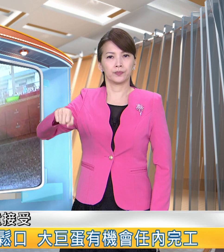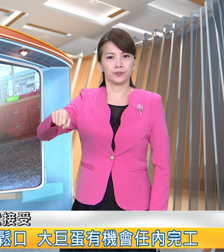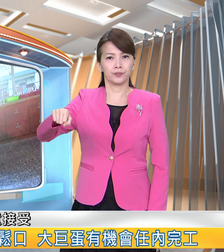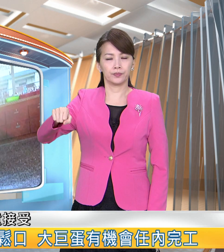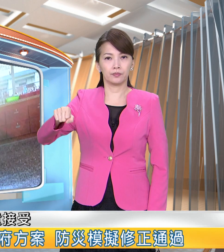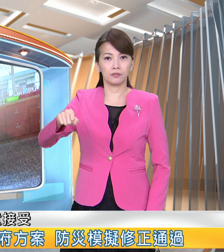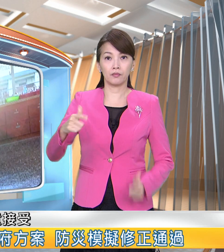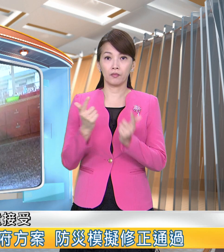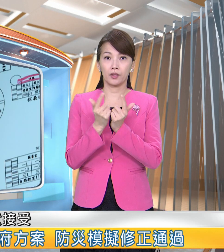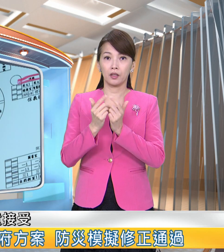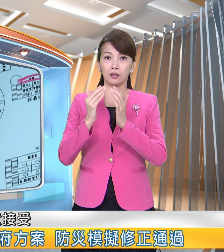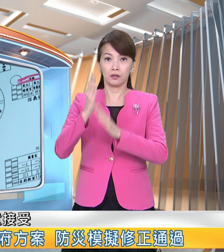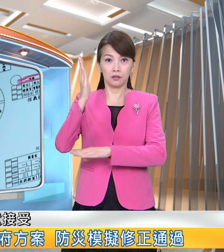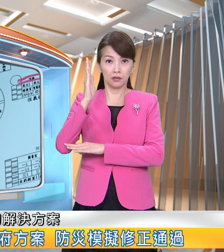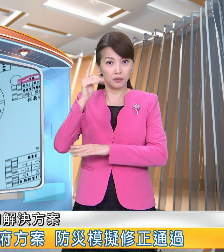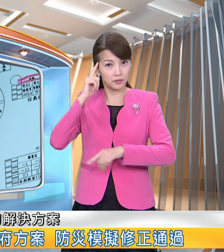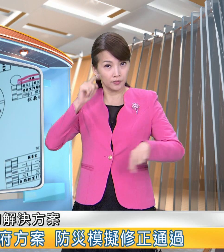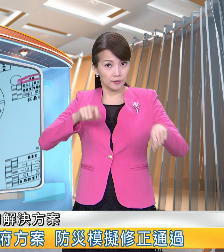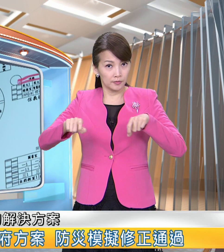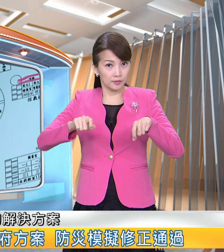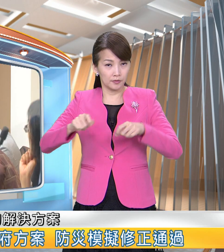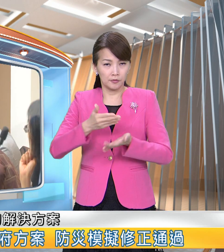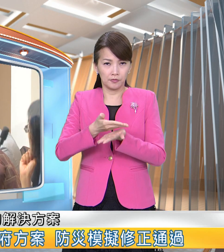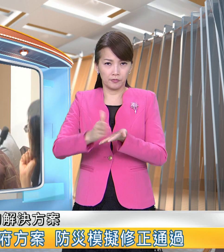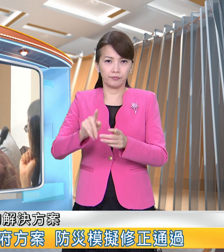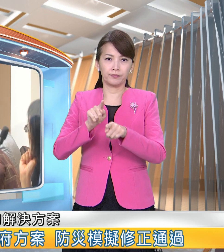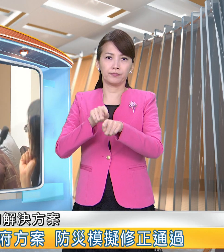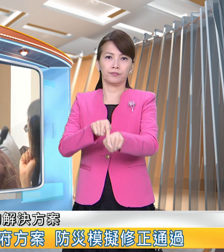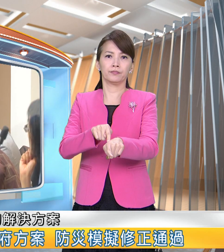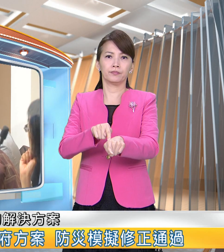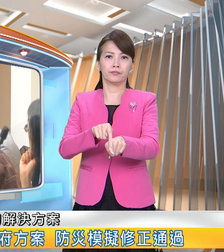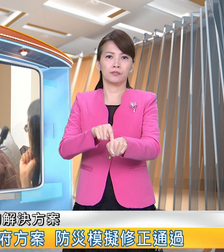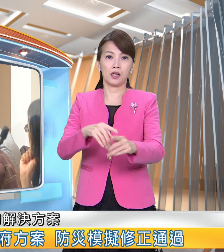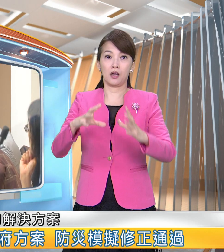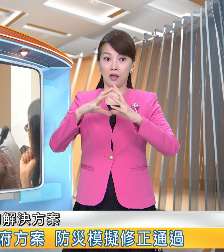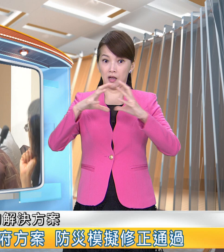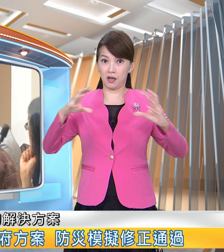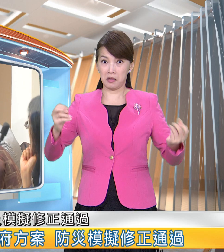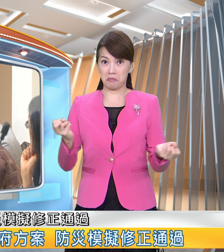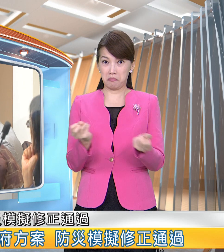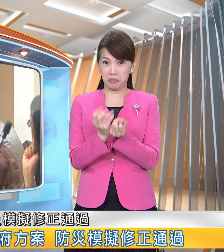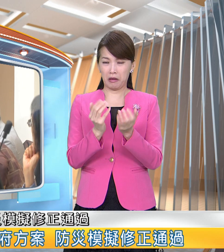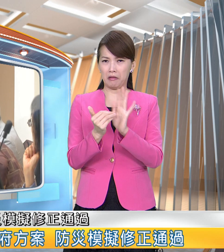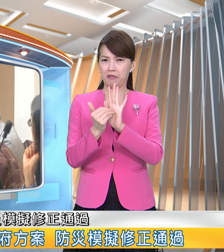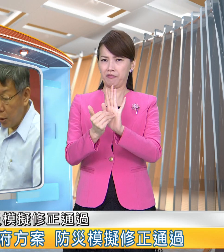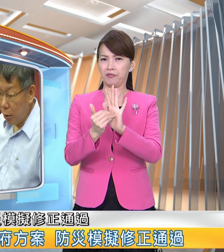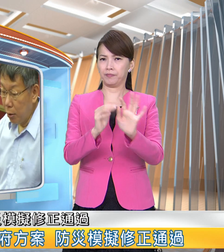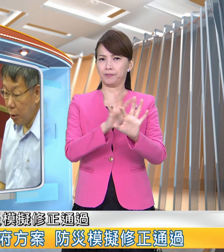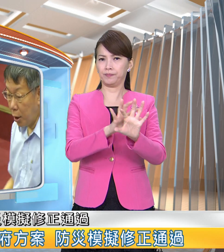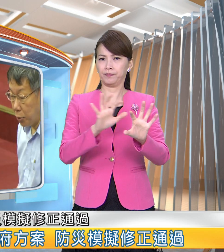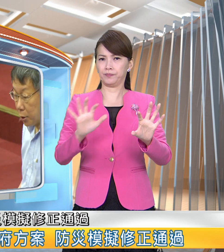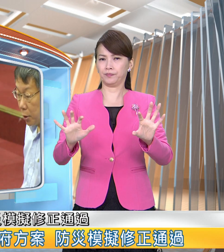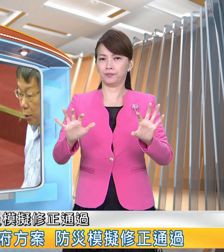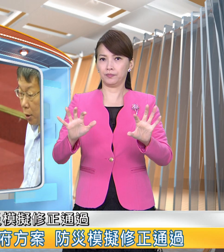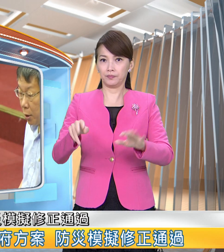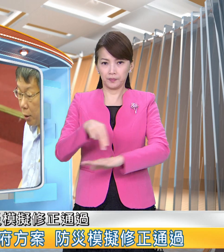示愿意接受北市府提出的解决方案，大巨蛋的防灾模拟修正通